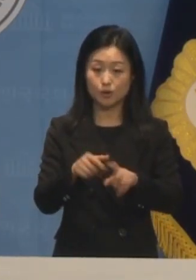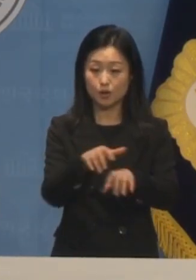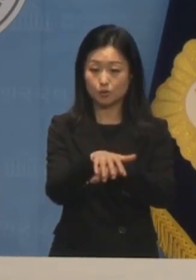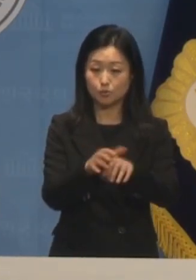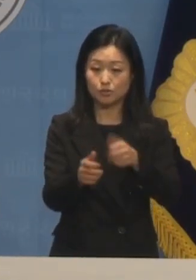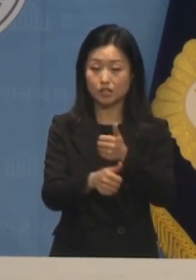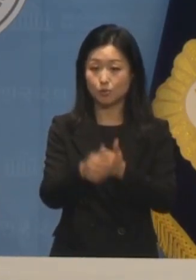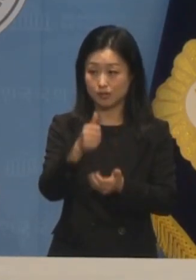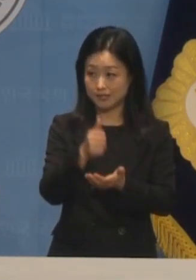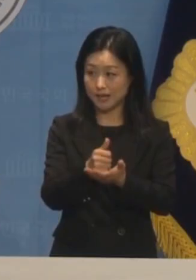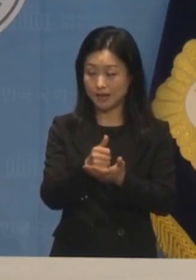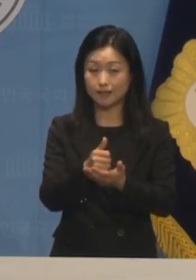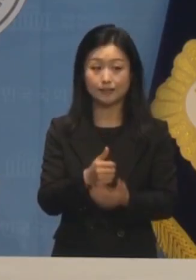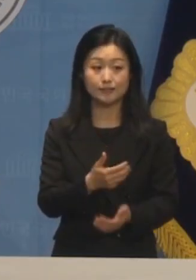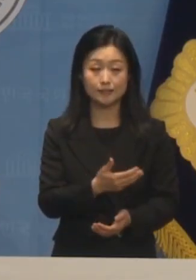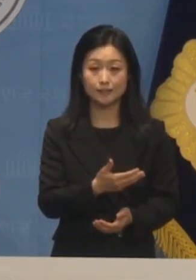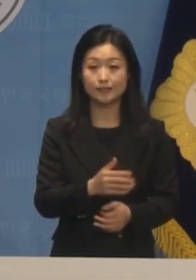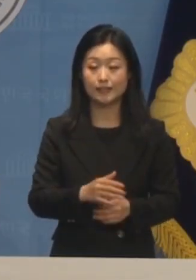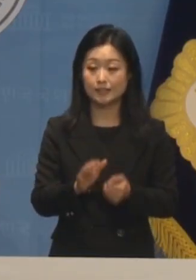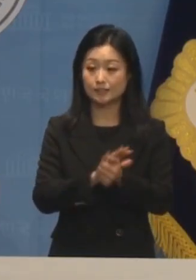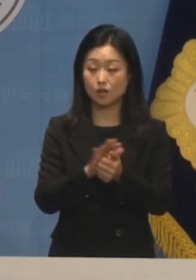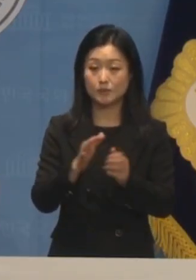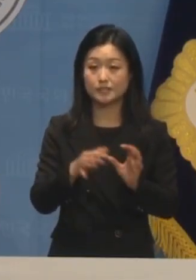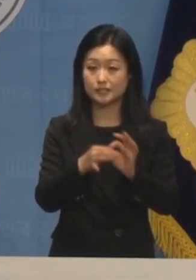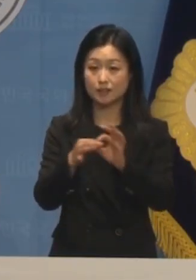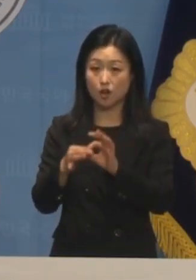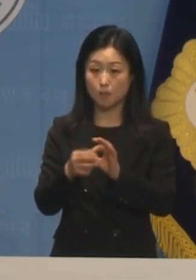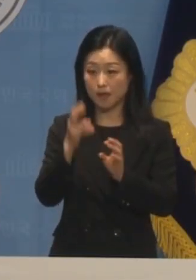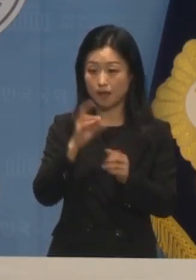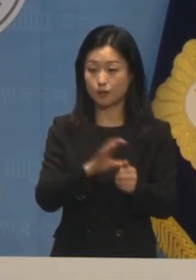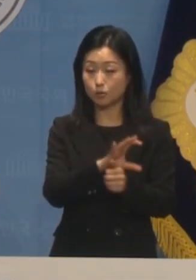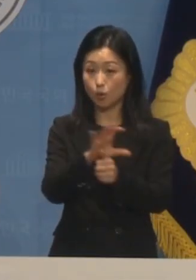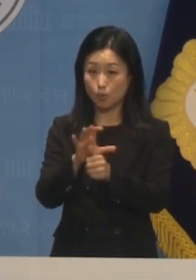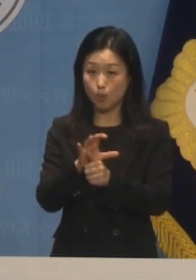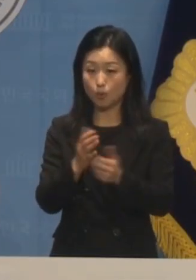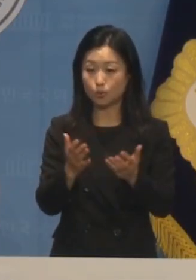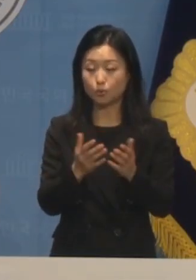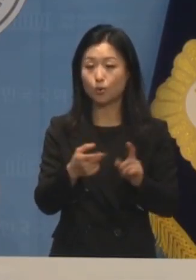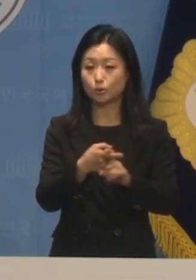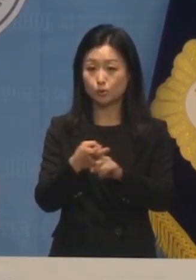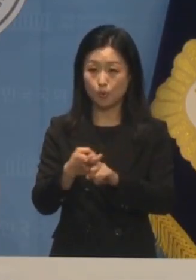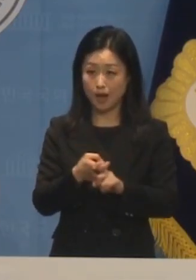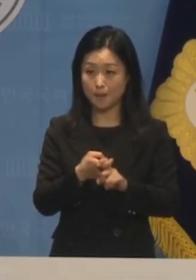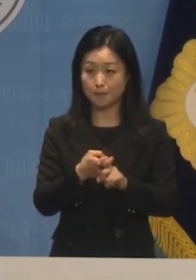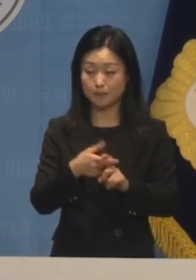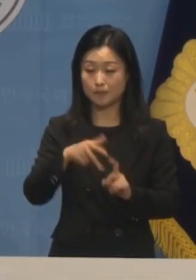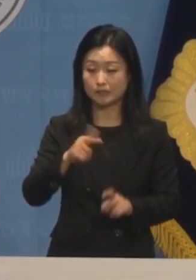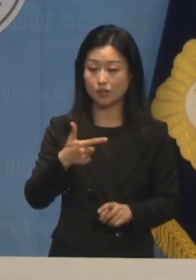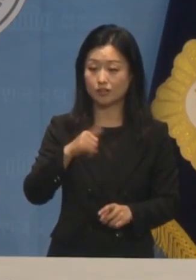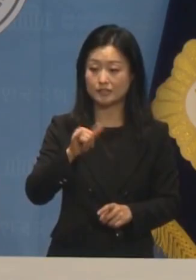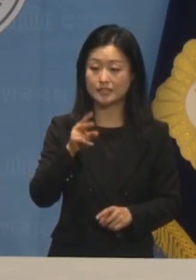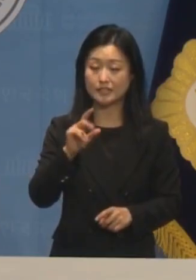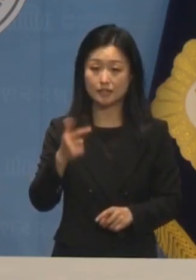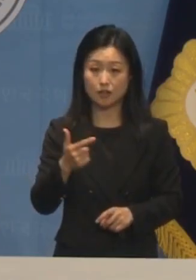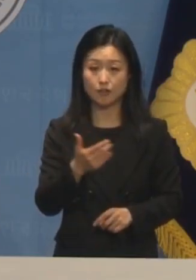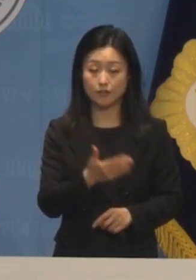전략조직위원장님 오셨습니다. 서비스연맹 전국돌봄서비스노동조합 전지연 위원장님 함께하고